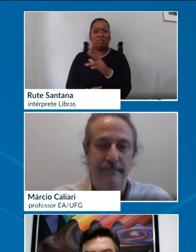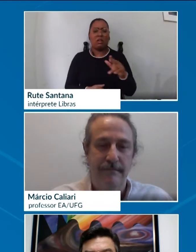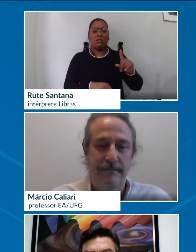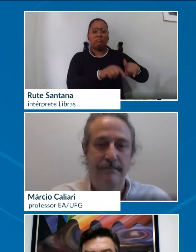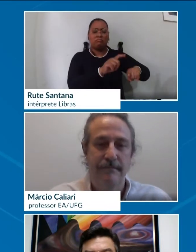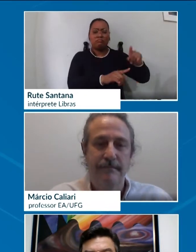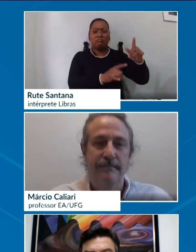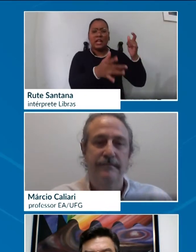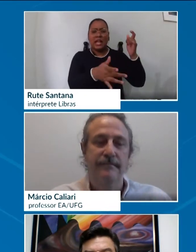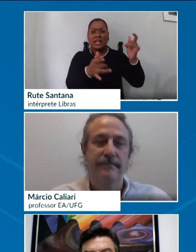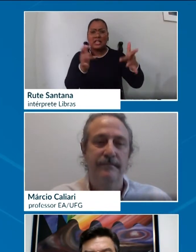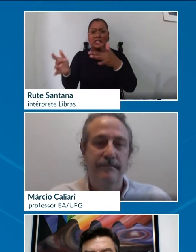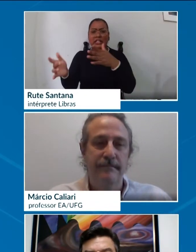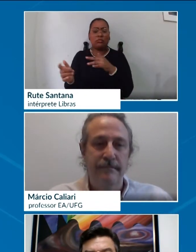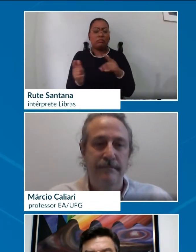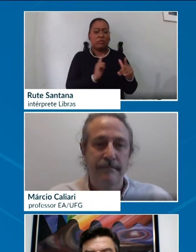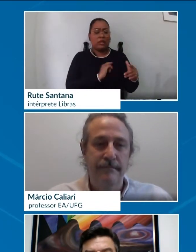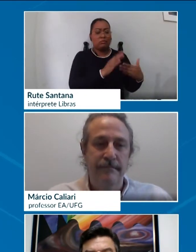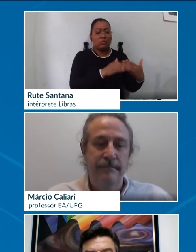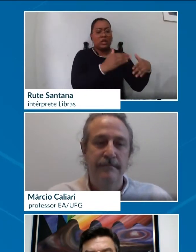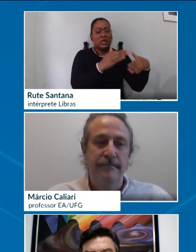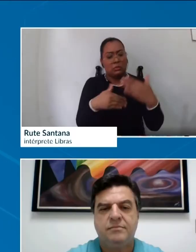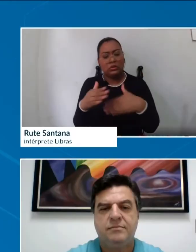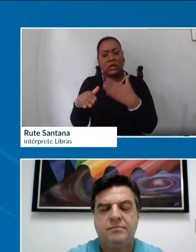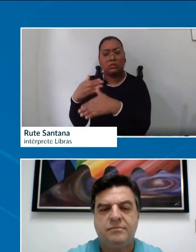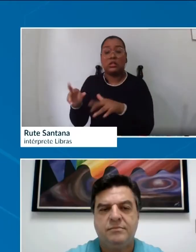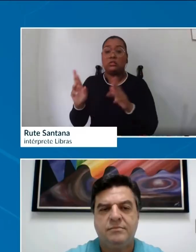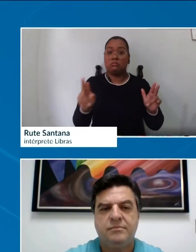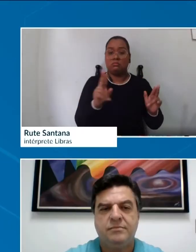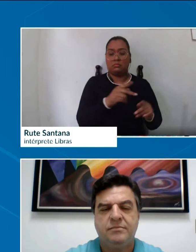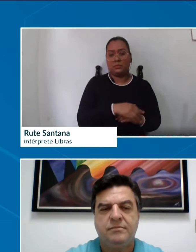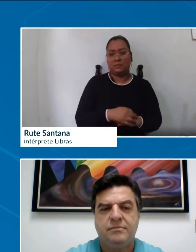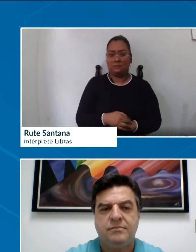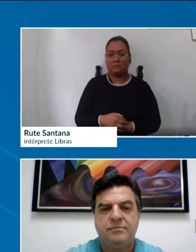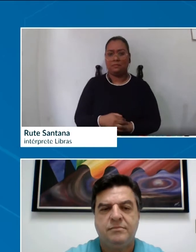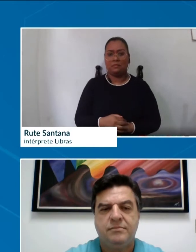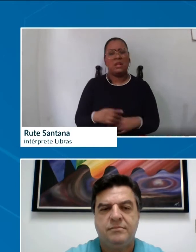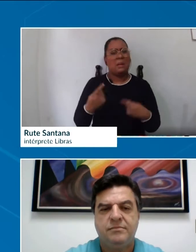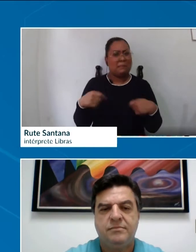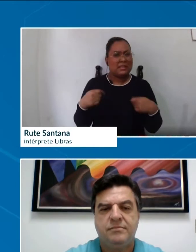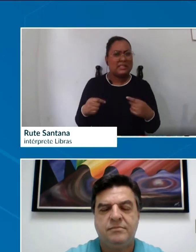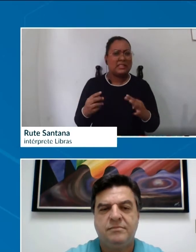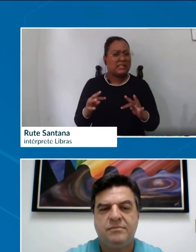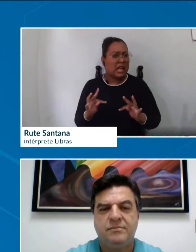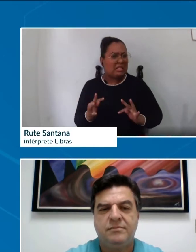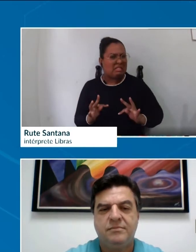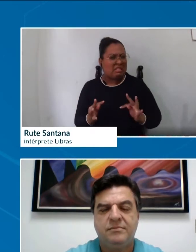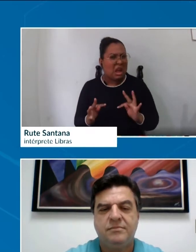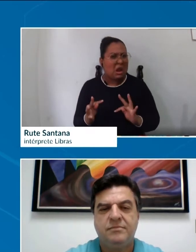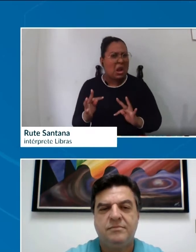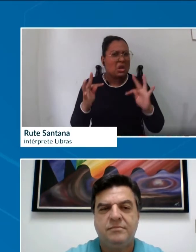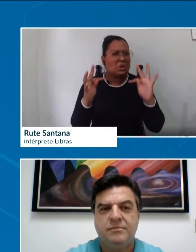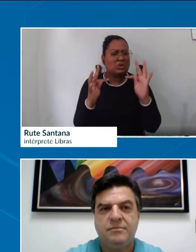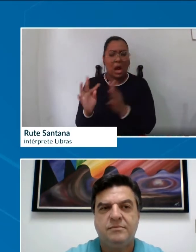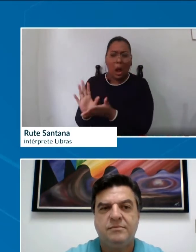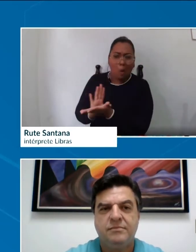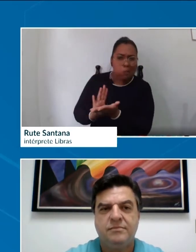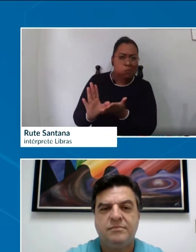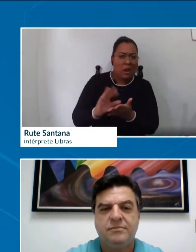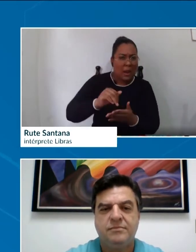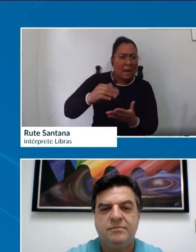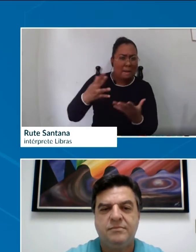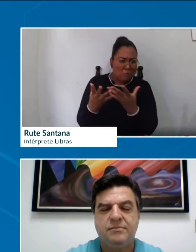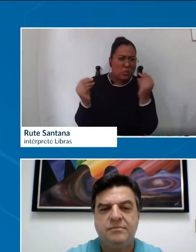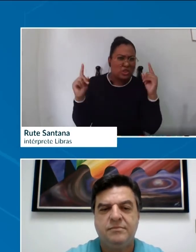E aí eu queria entender o seguinte, professor Nelson. Precisa de muita tecnologia, de muito investimento, é algo muito